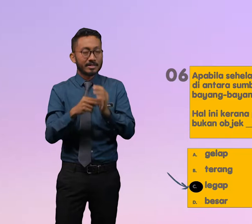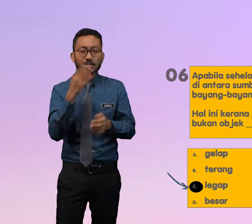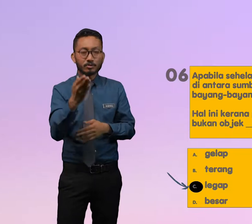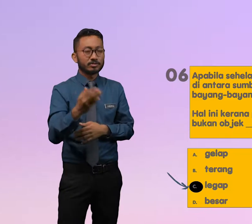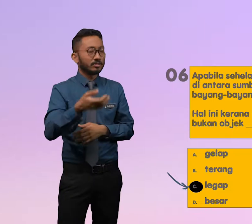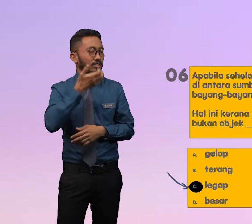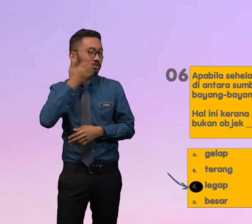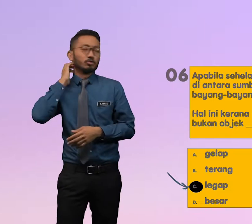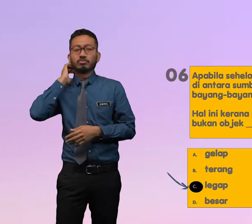Kamu menunjuk